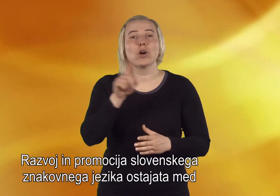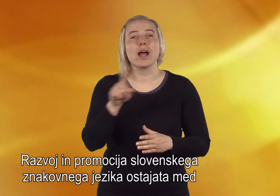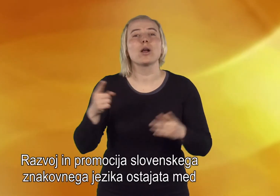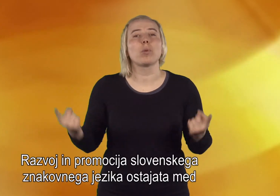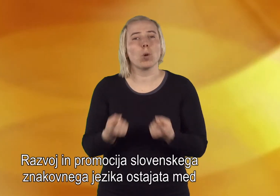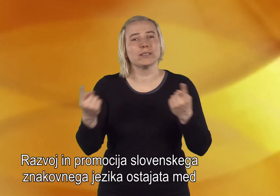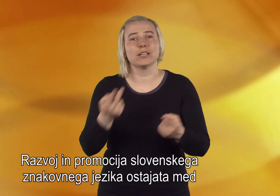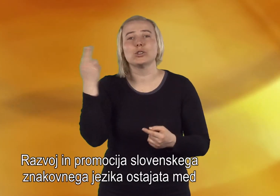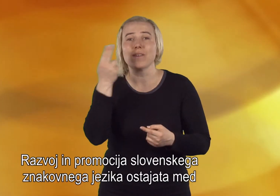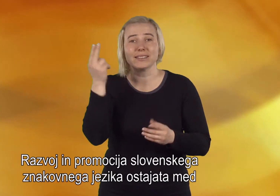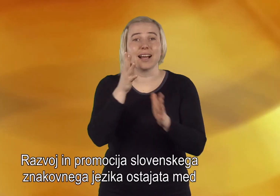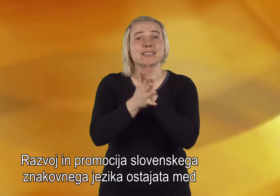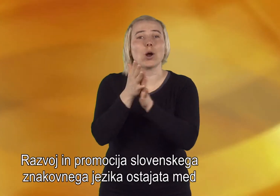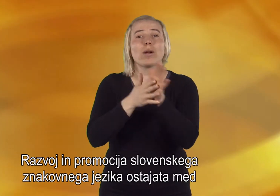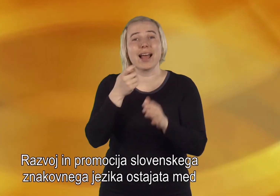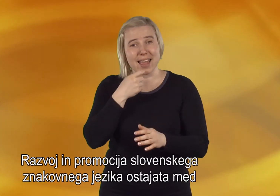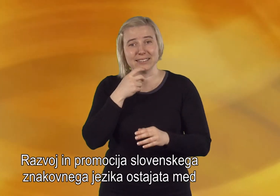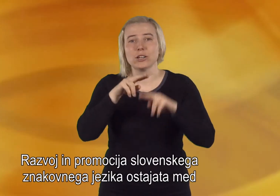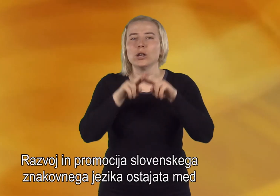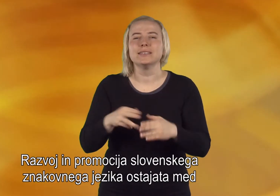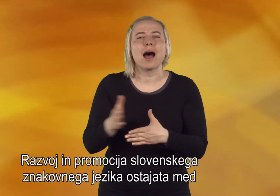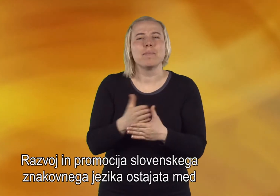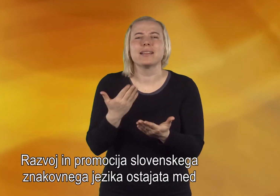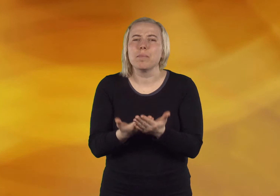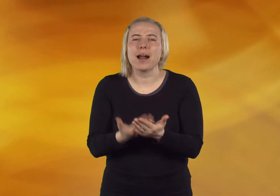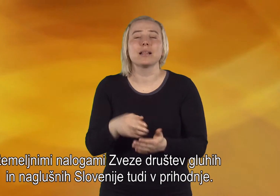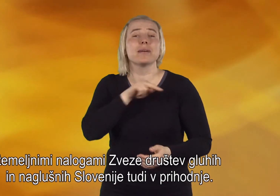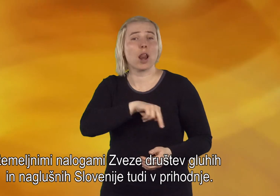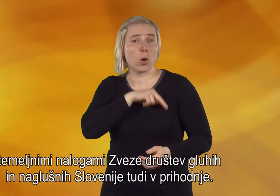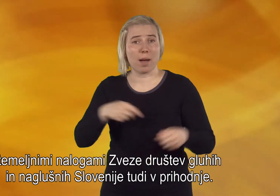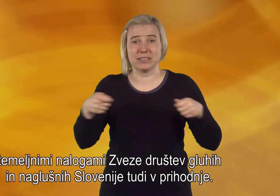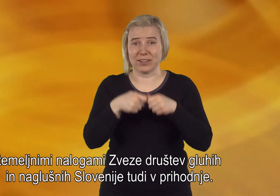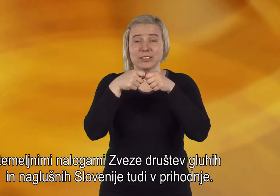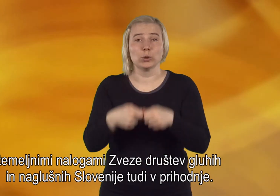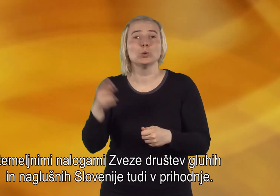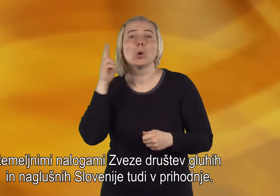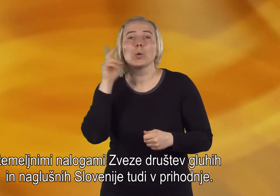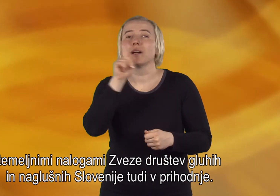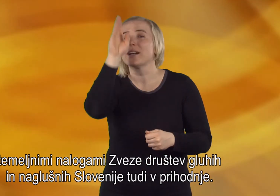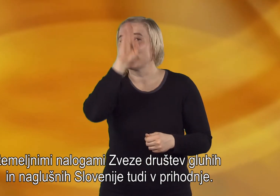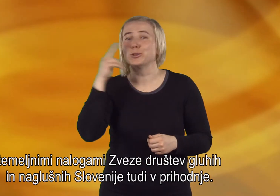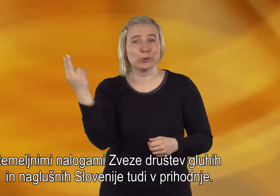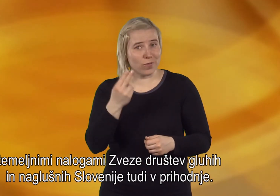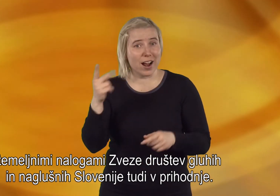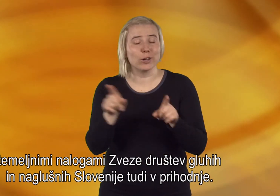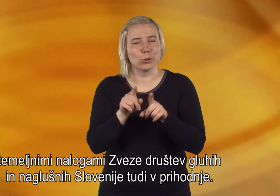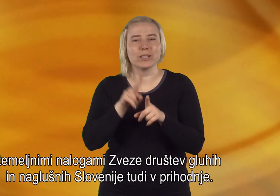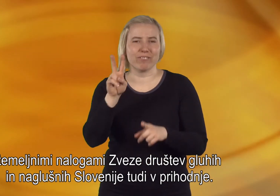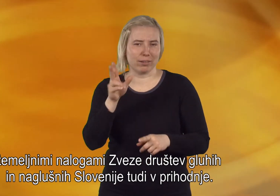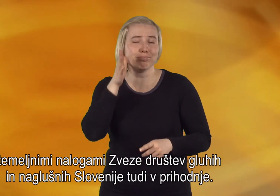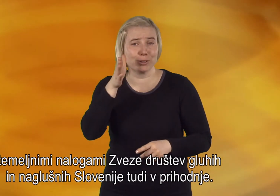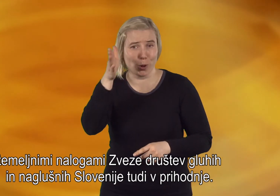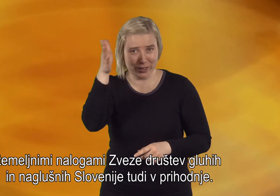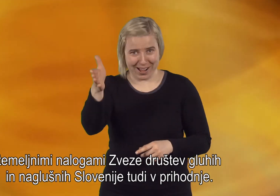Razvoj in promocija slovenskega znakovnega jezika ostajata med temeljnimi nalogami Zveze društev gluhih